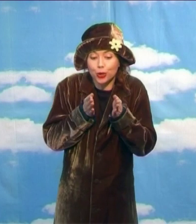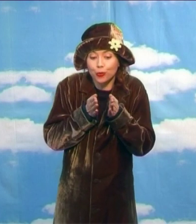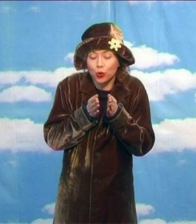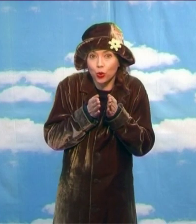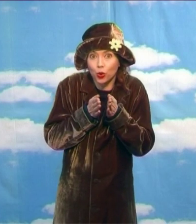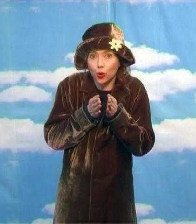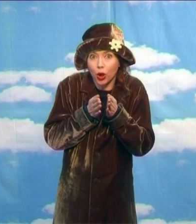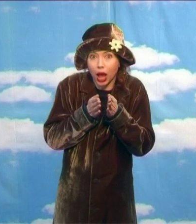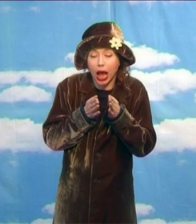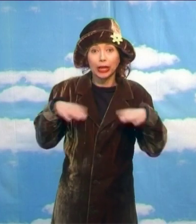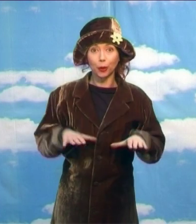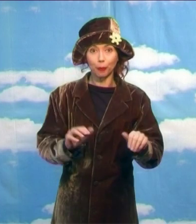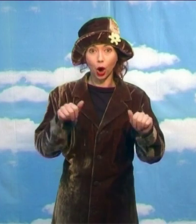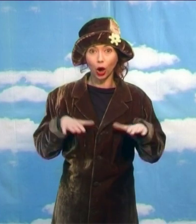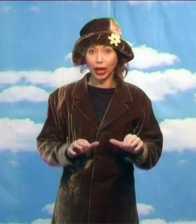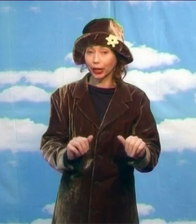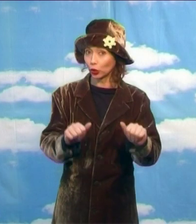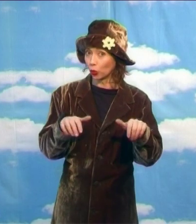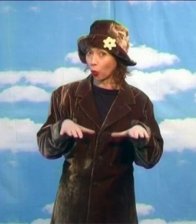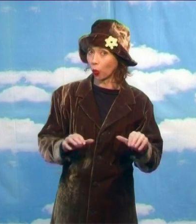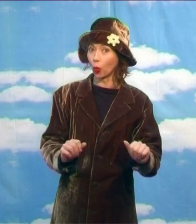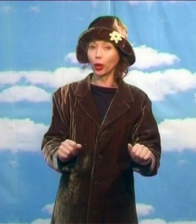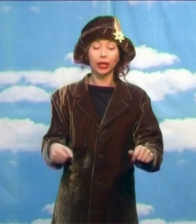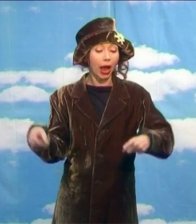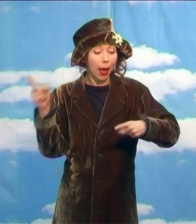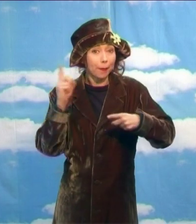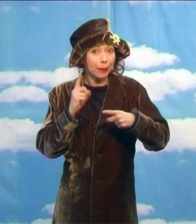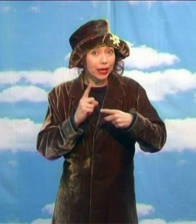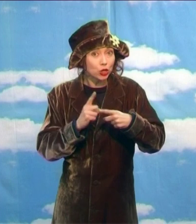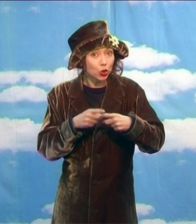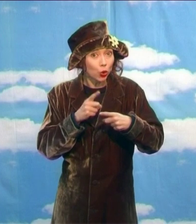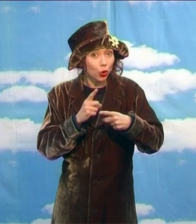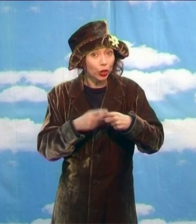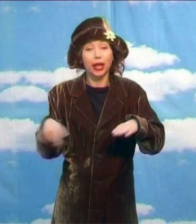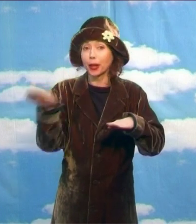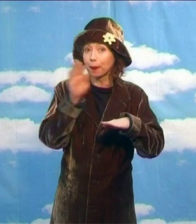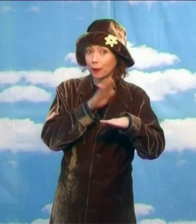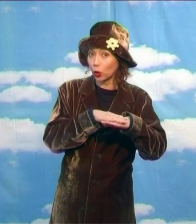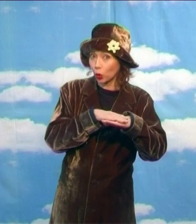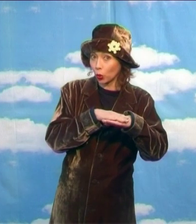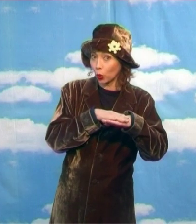små. Han bakar några med socker på.